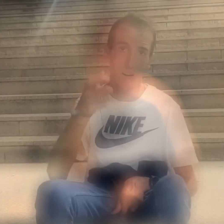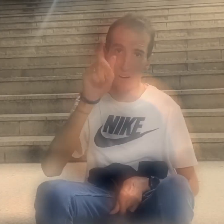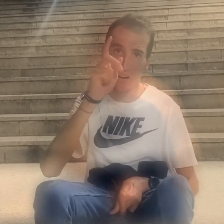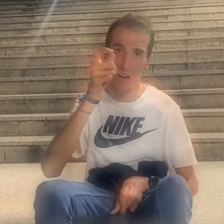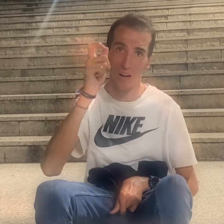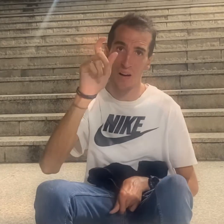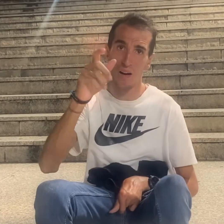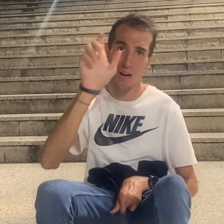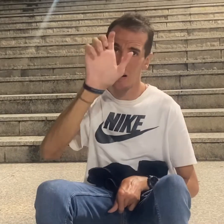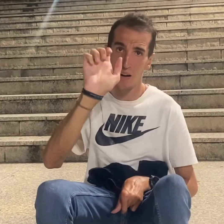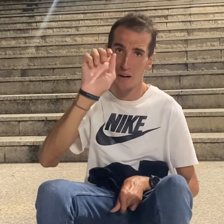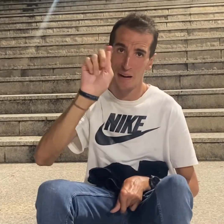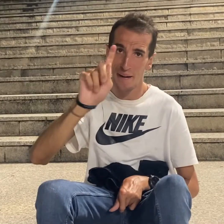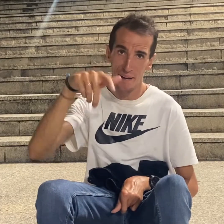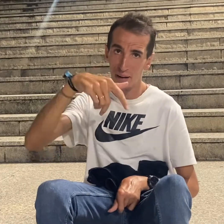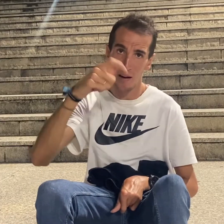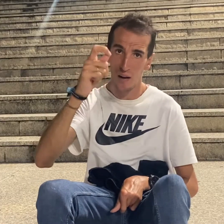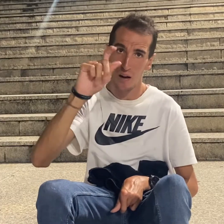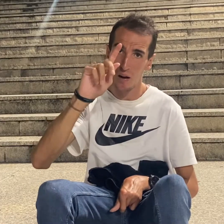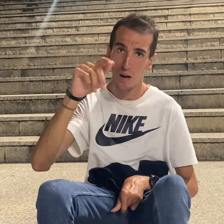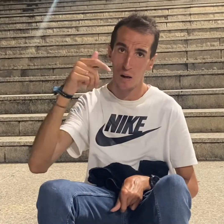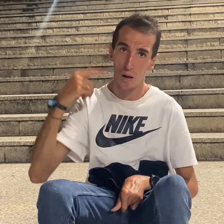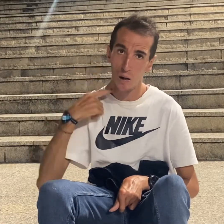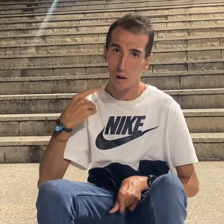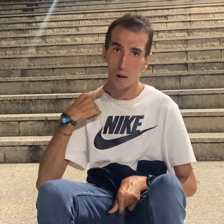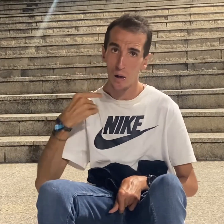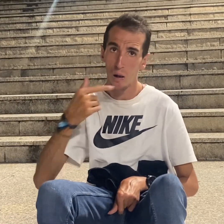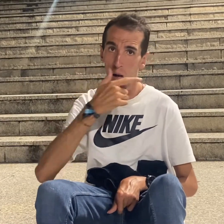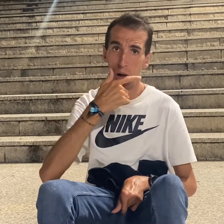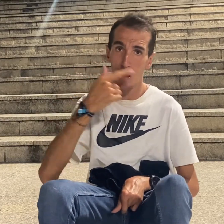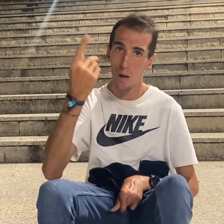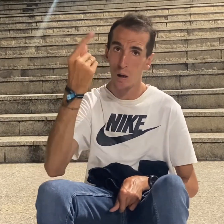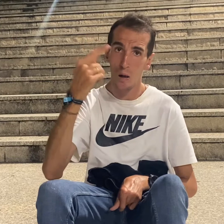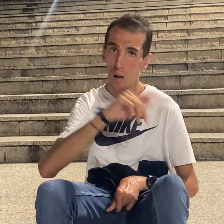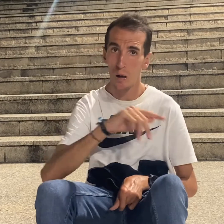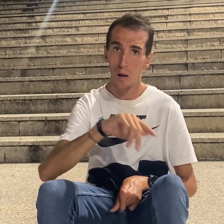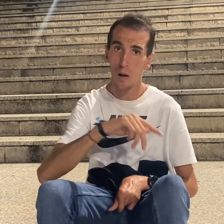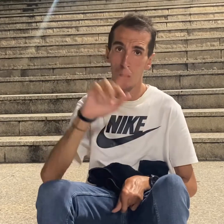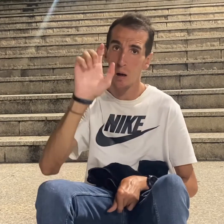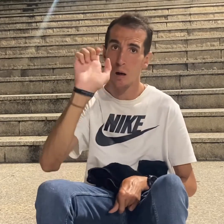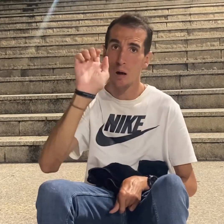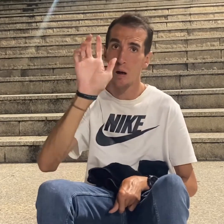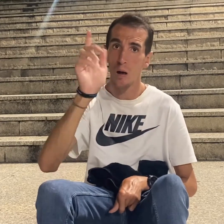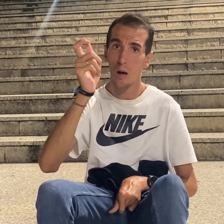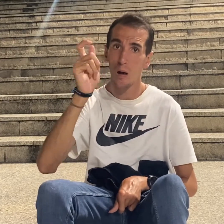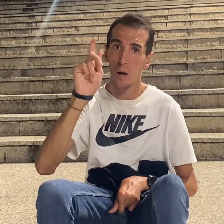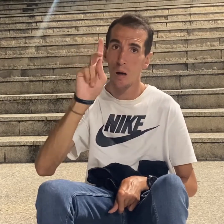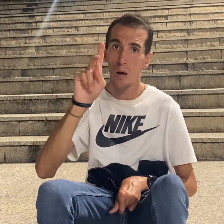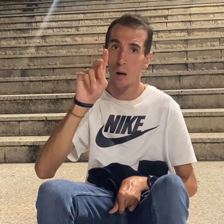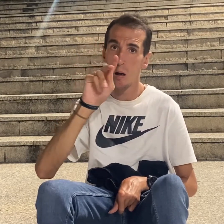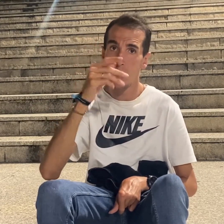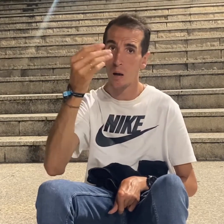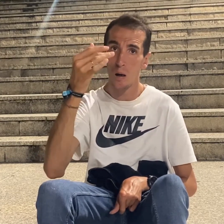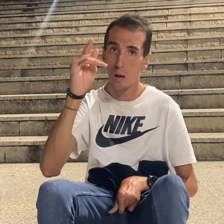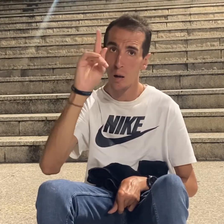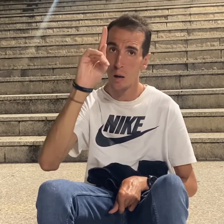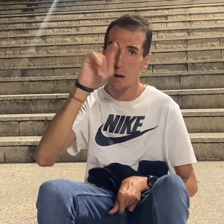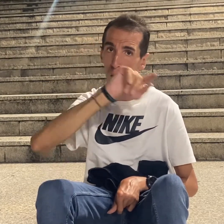L'Àlex Roca és un motivat de la vida que li agrada moltíssim fer esport per demostrar